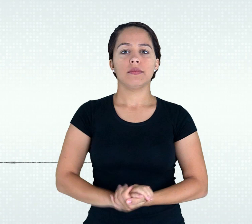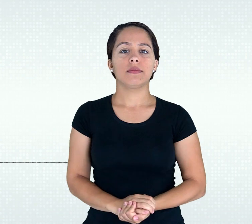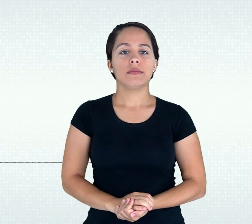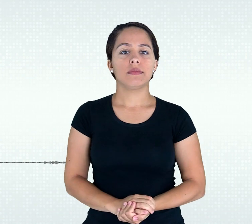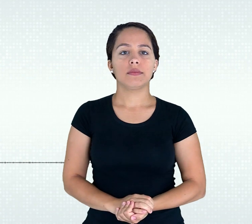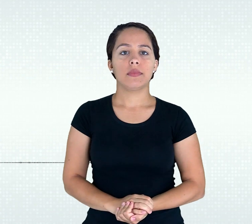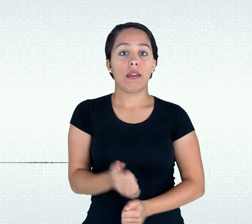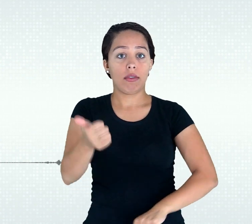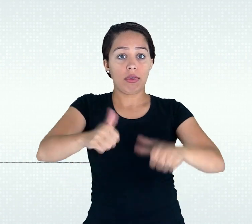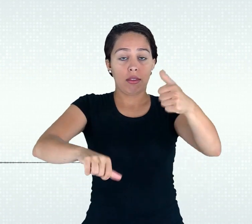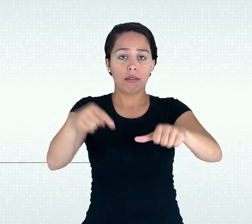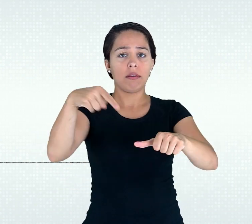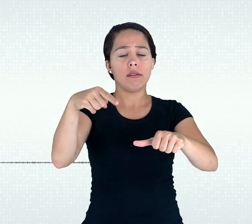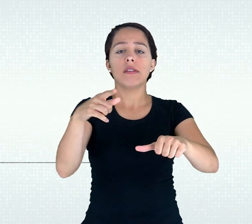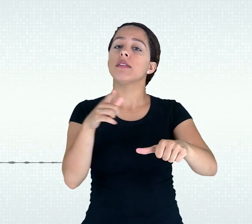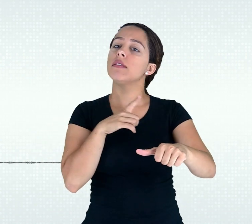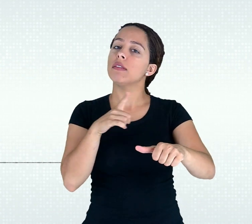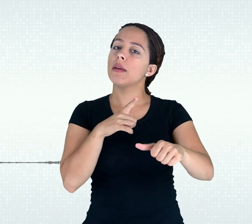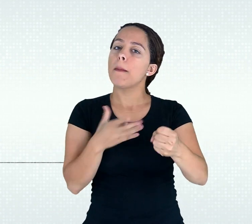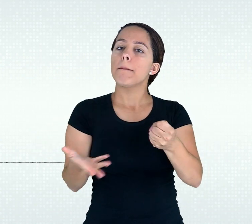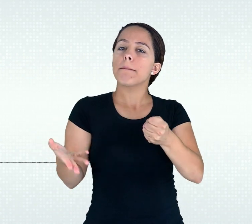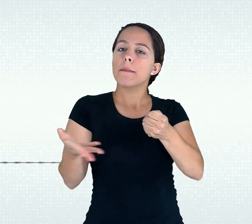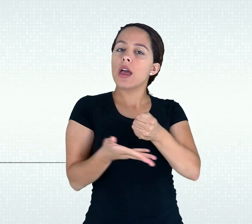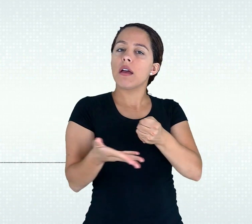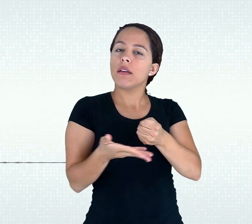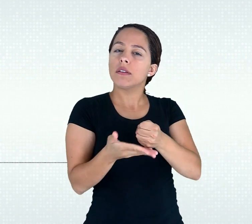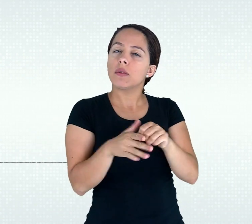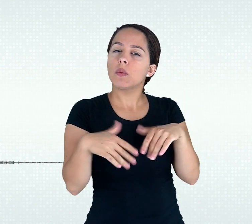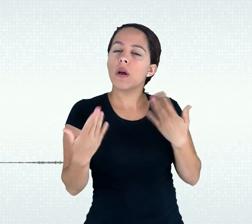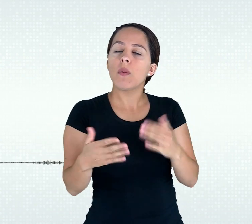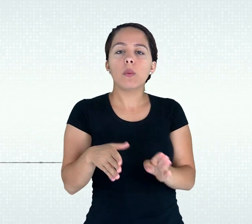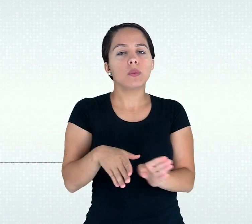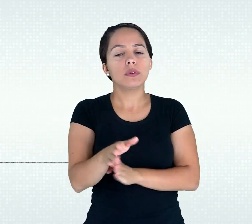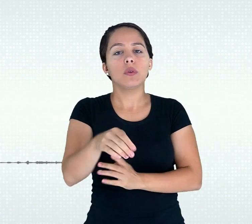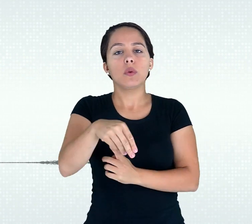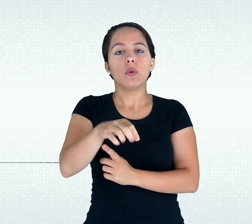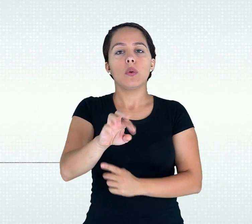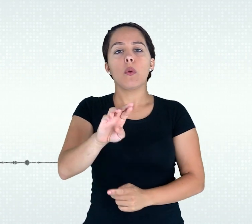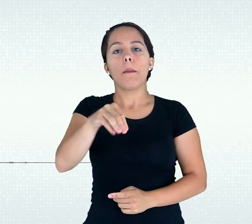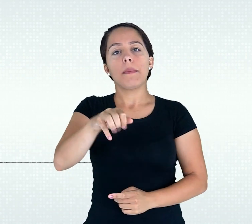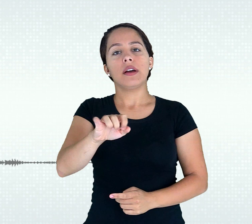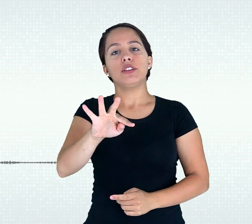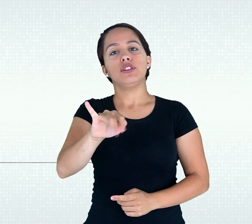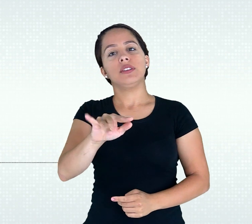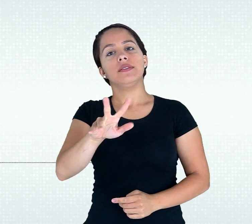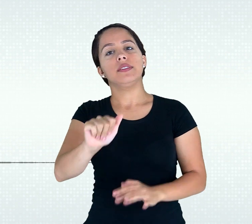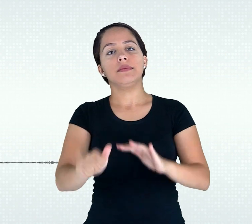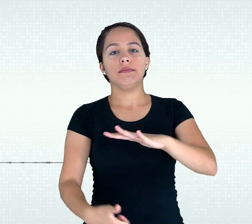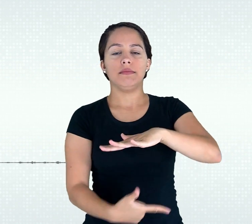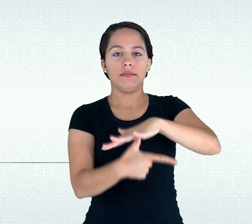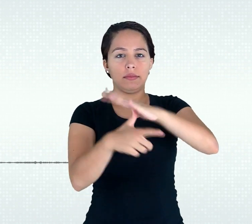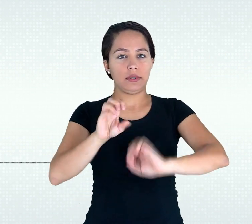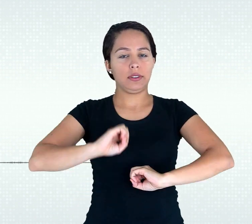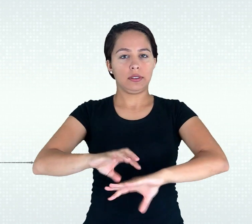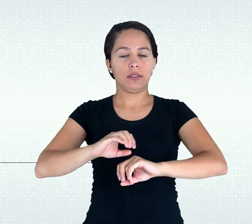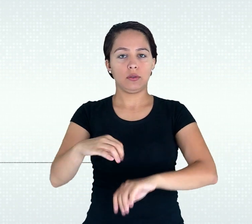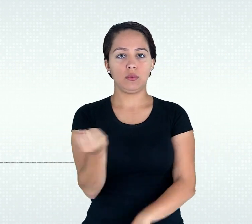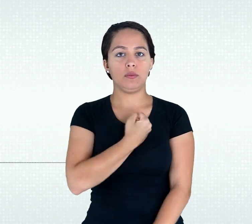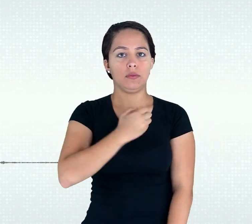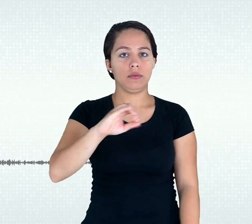esta análise encontra se fundamentada na orientação normativa proen número 01 barra